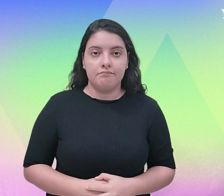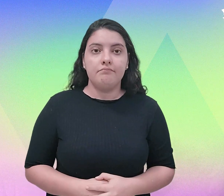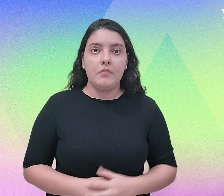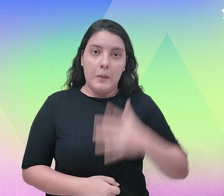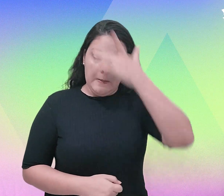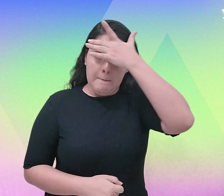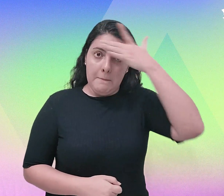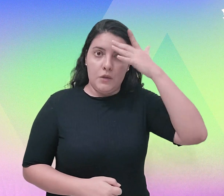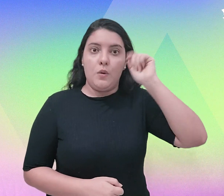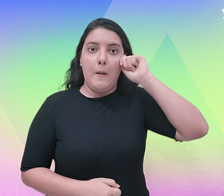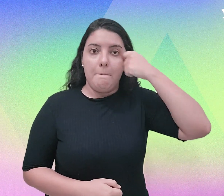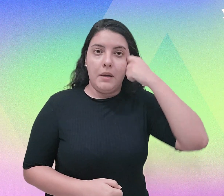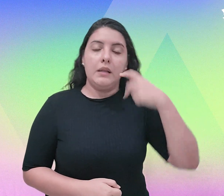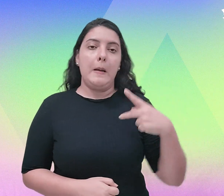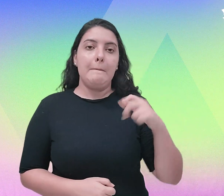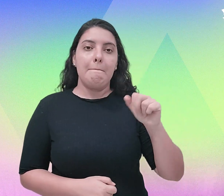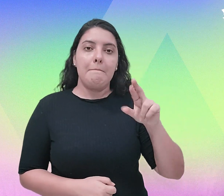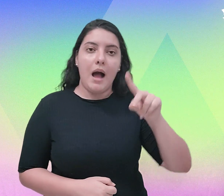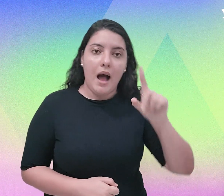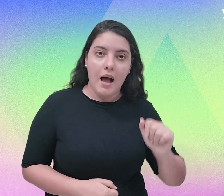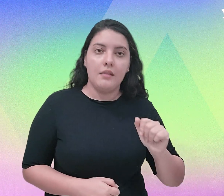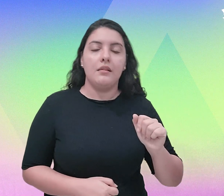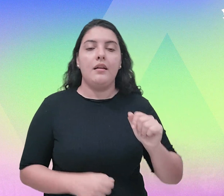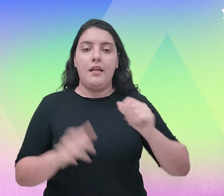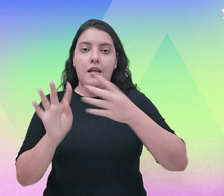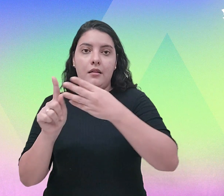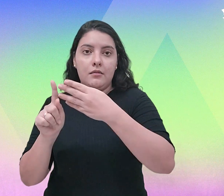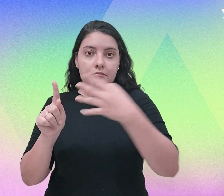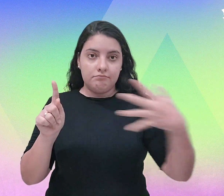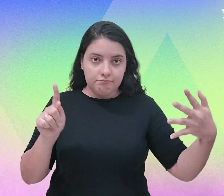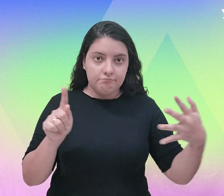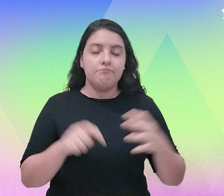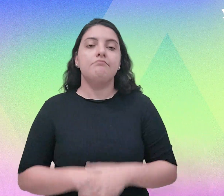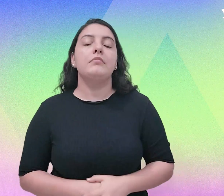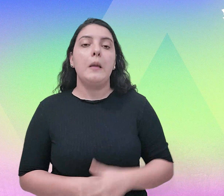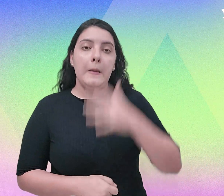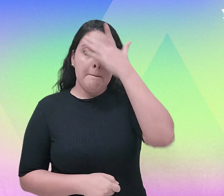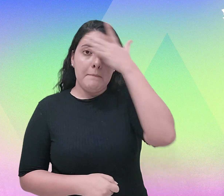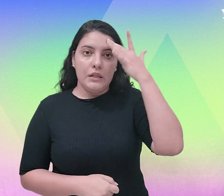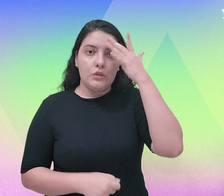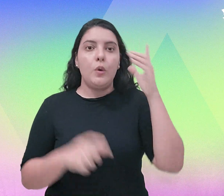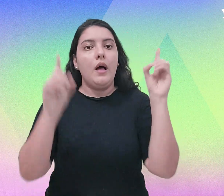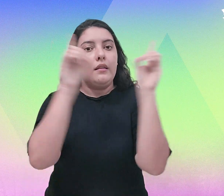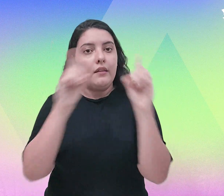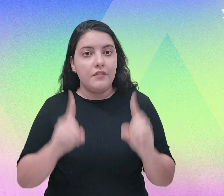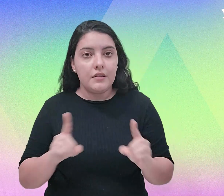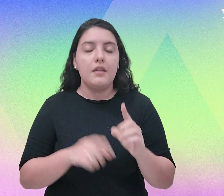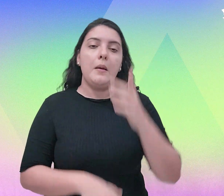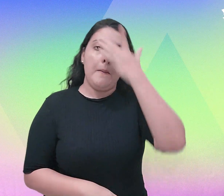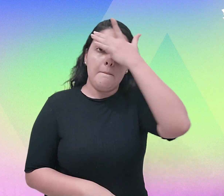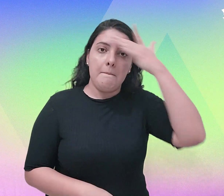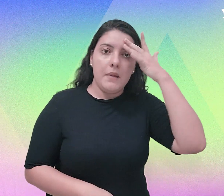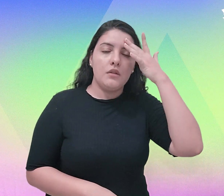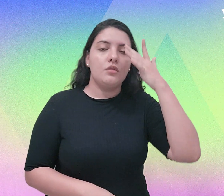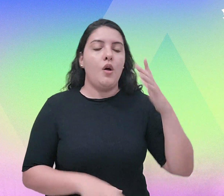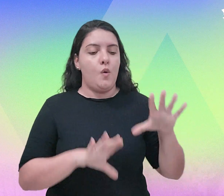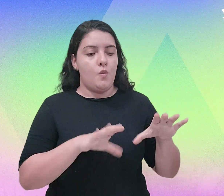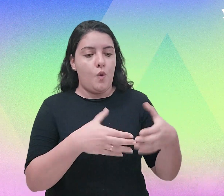pessoa preta ou parda pessoa era de obter que ia mais pessoas as pessoas oriundas de comunidades